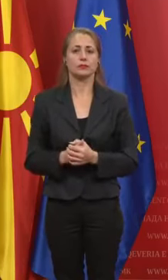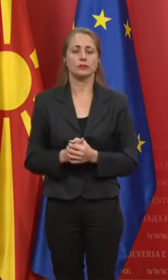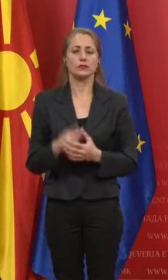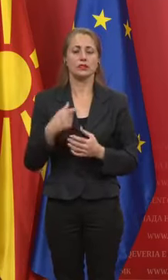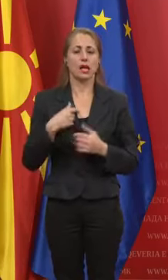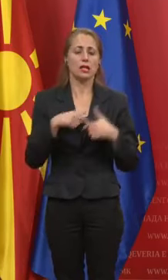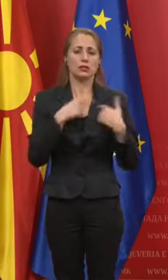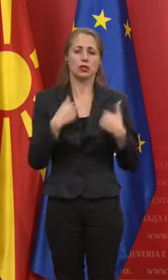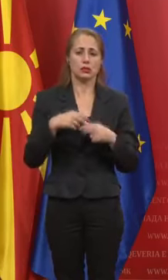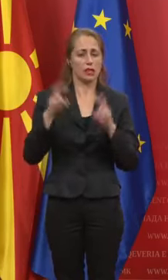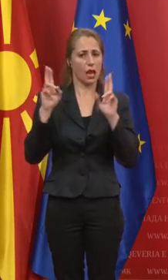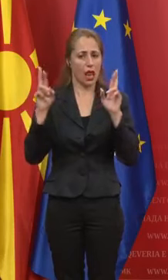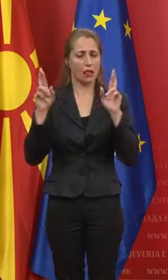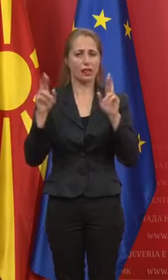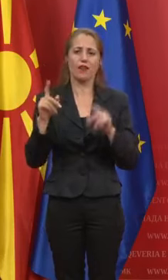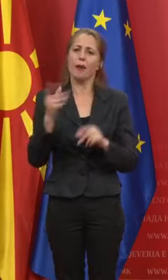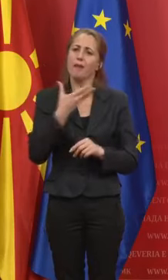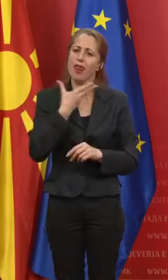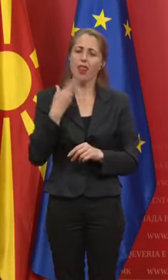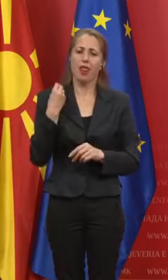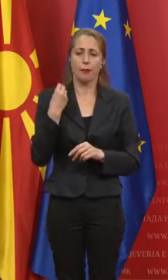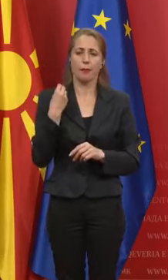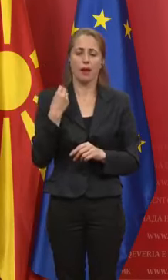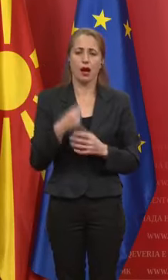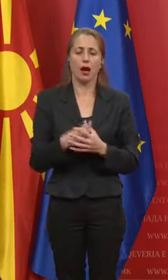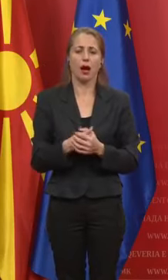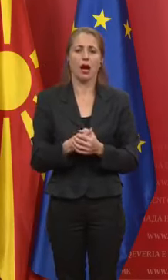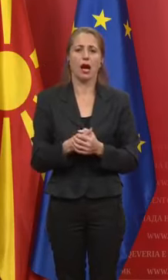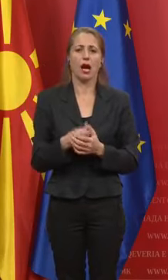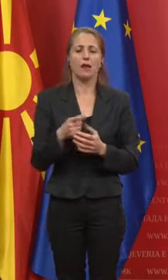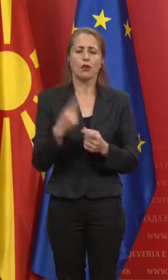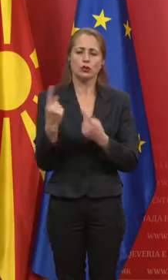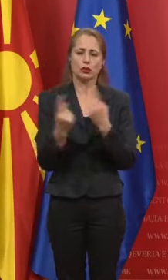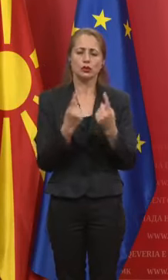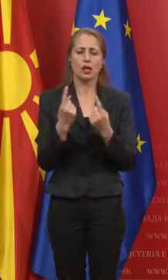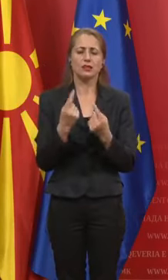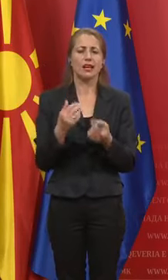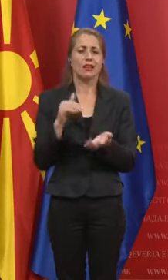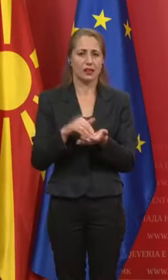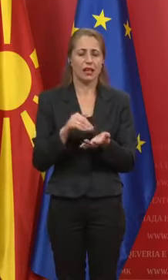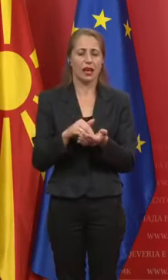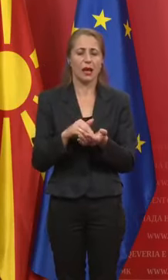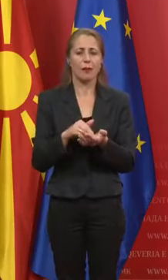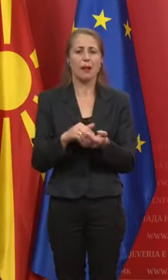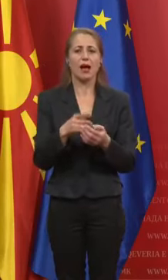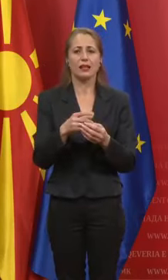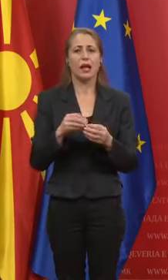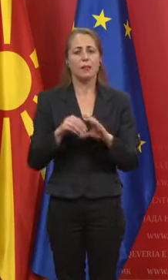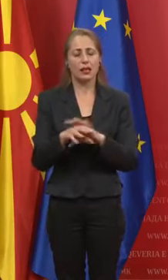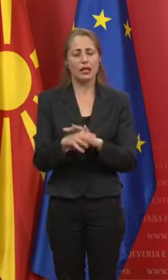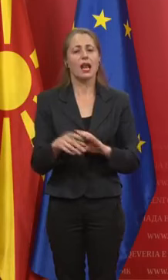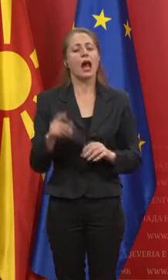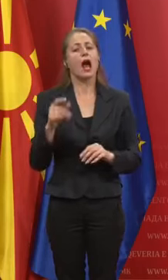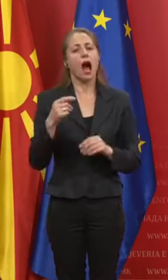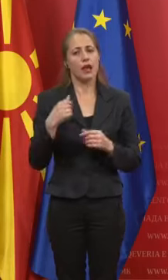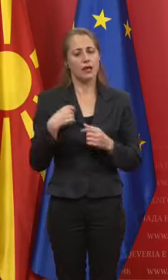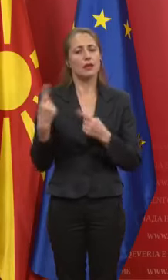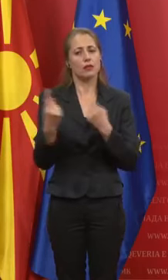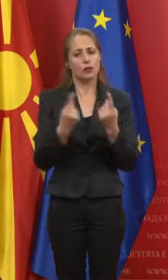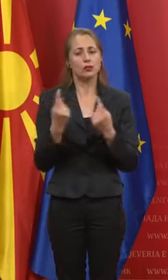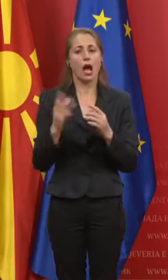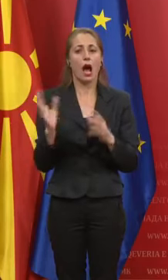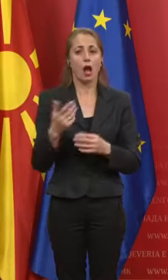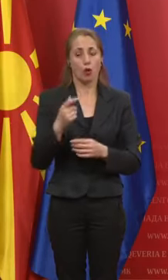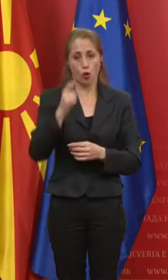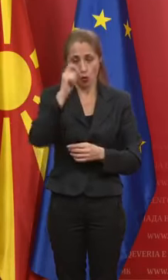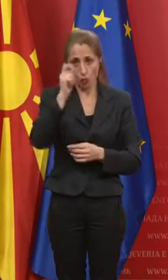искрено се надам дека нема да бидеме во ситуација да треба да ги имплементираме, а нема да бидеме у ситуација ако се